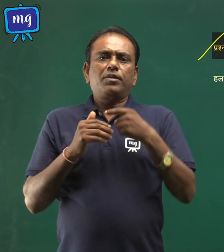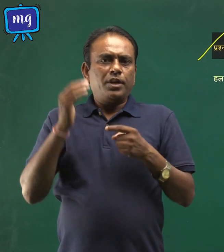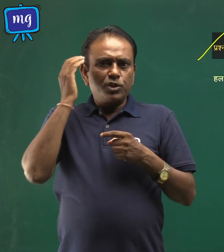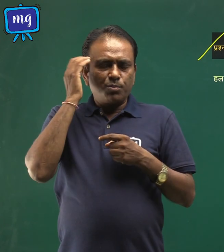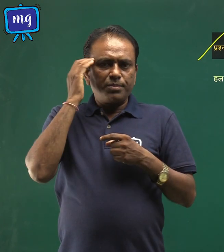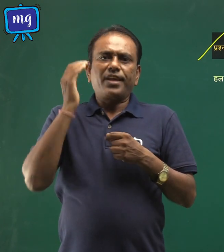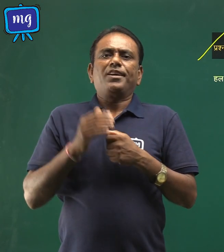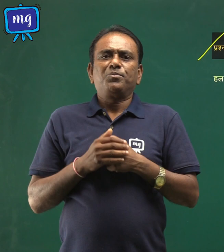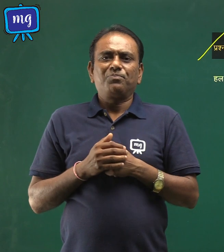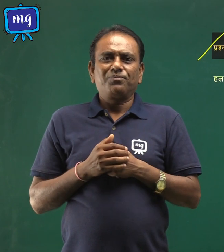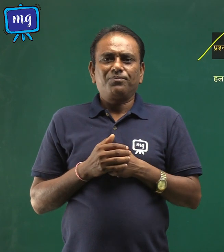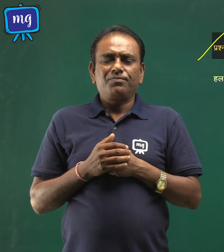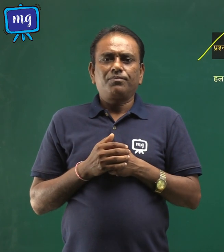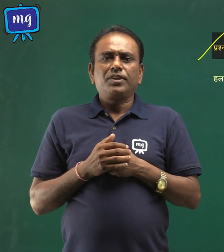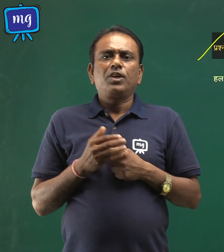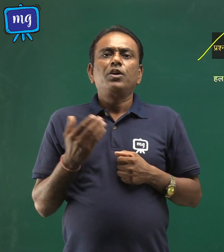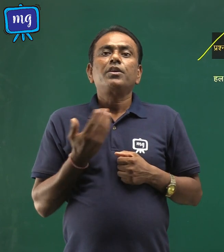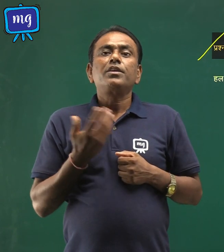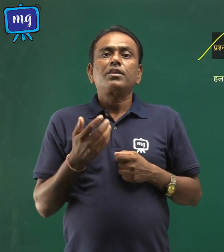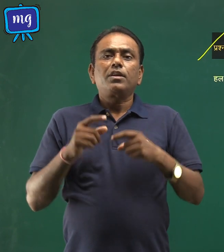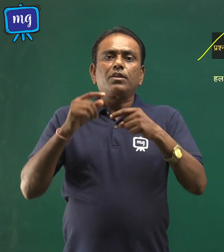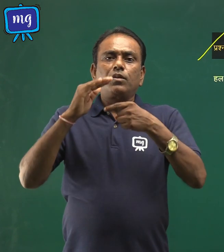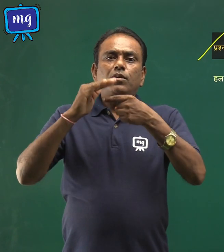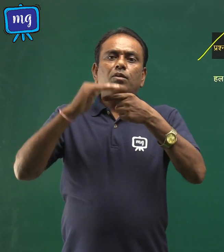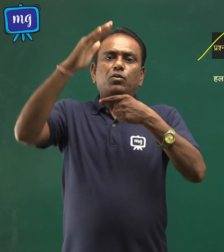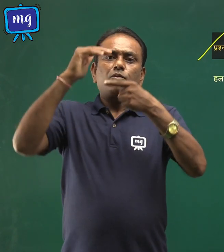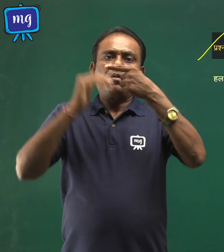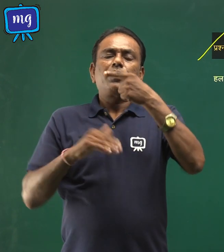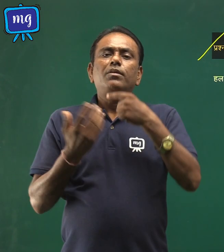समझ आ गया? किसकी तुल्य भिन्न?